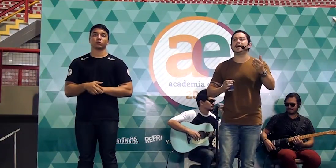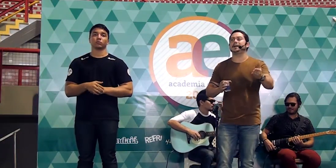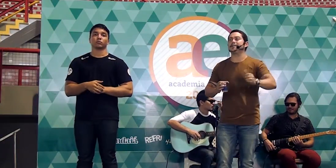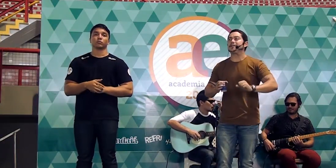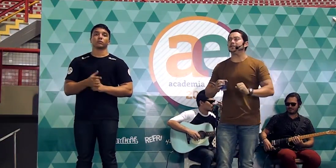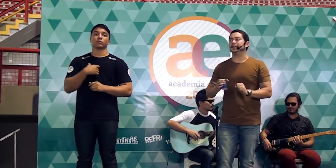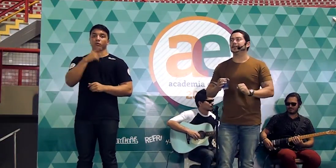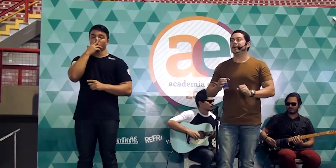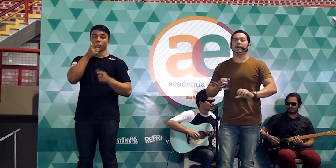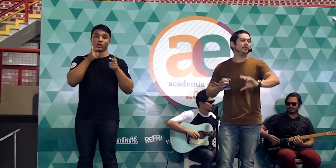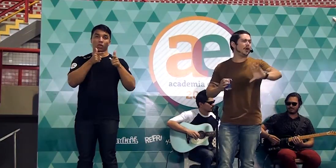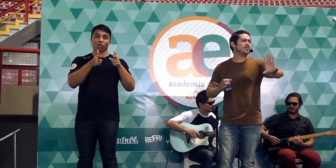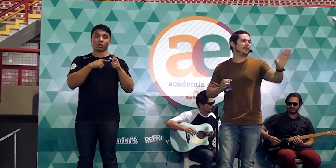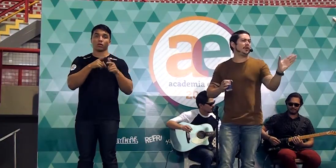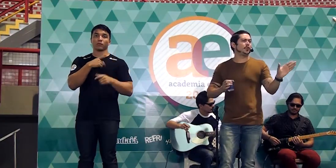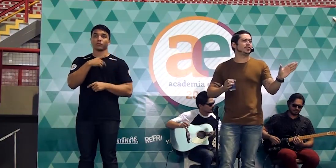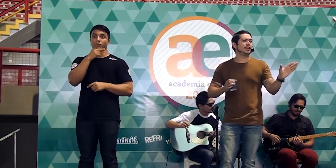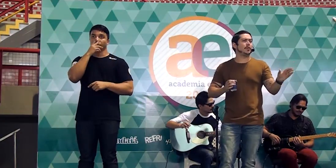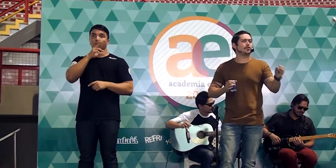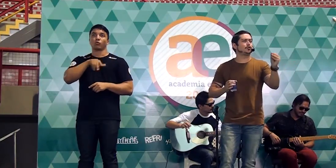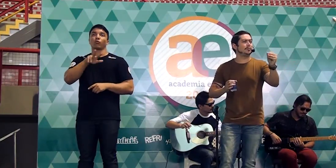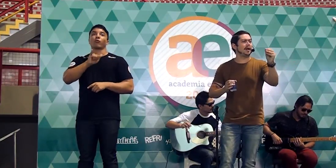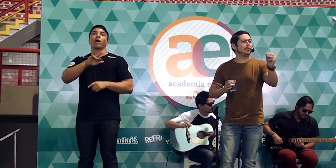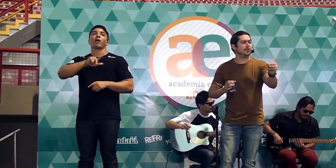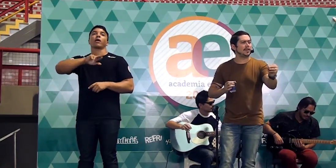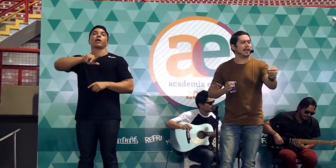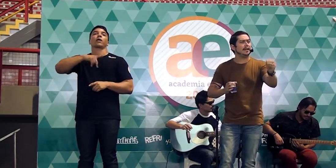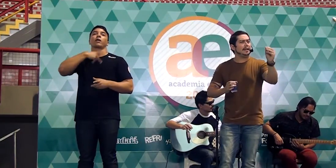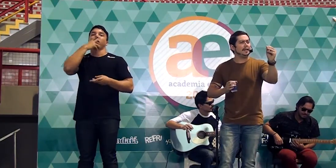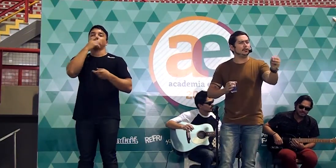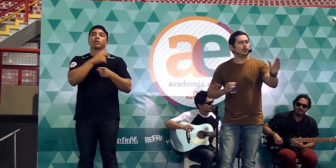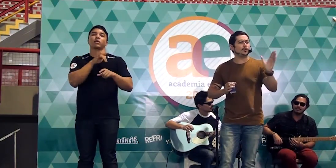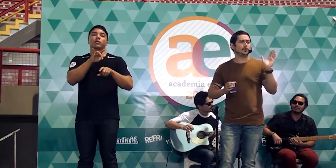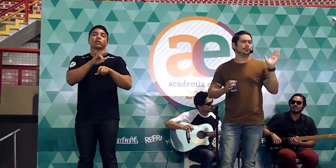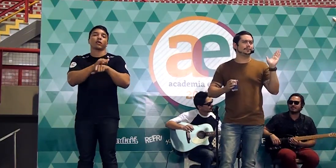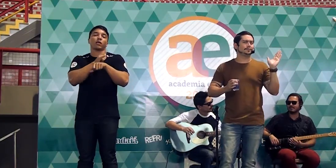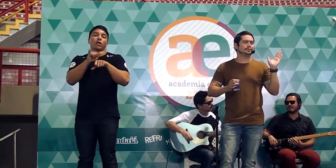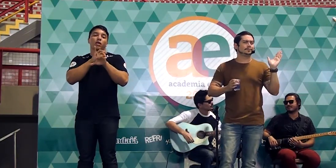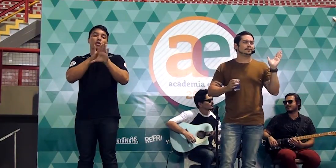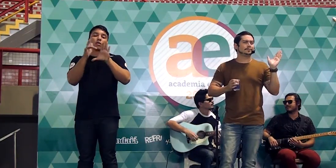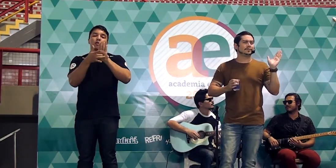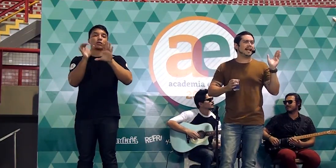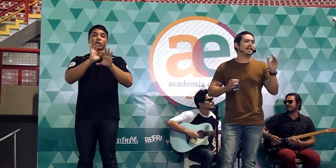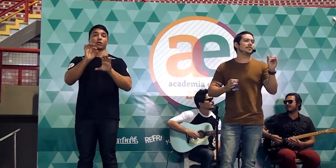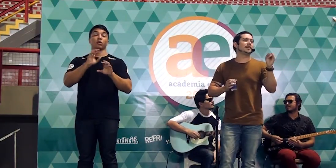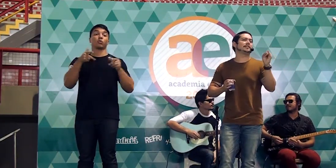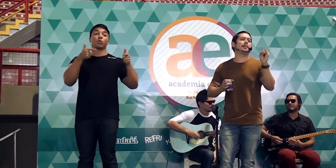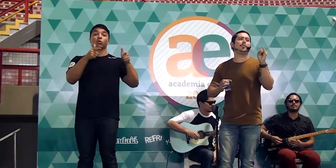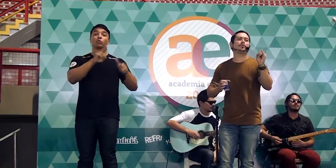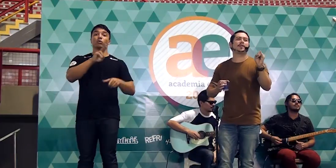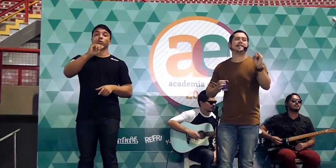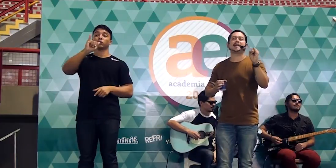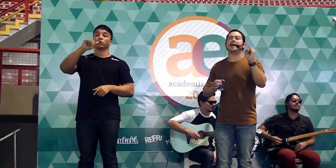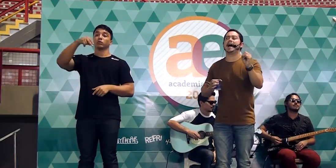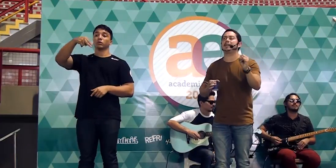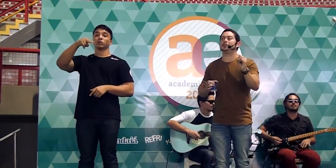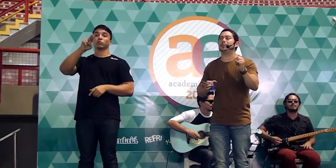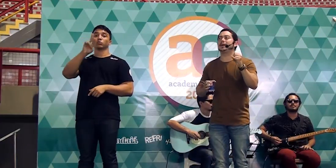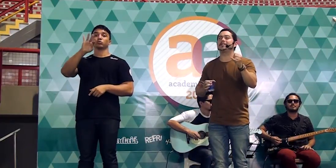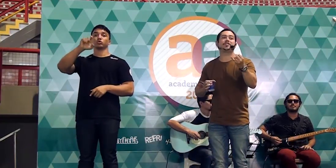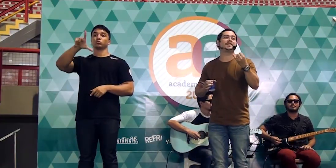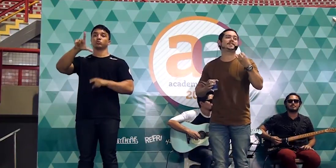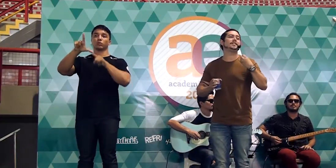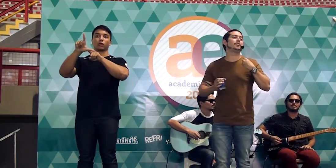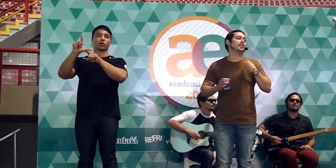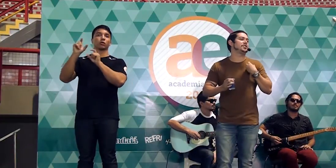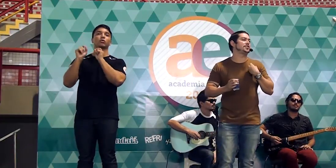para ser agressiva. Eu não vou usar figura de linguagem, o nome da música é Inútil. Eles vão cantar em português errado,